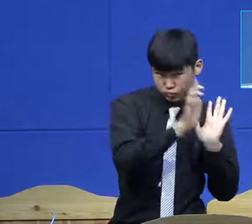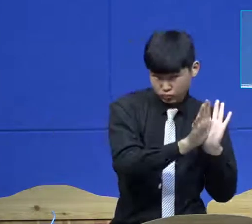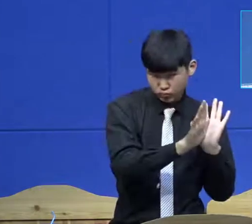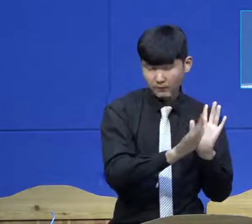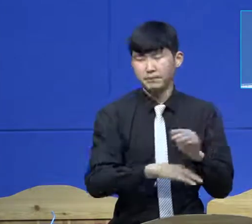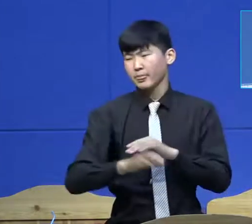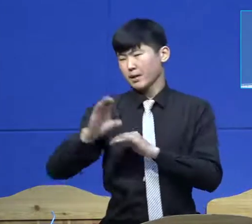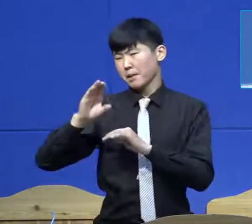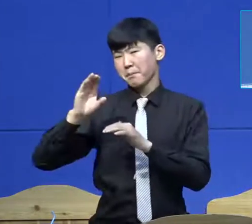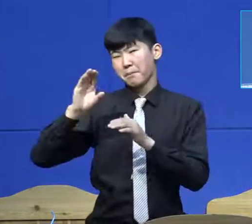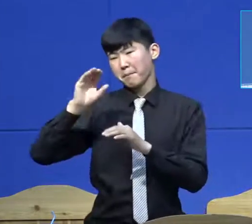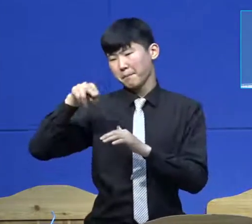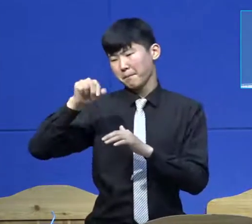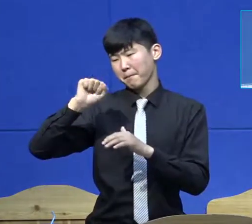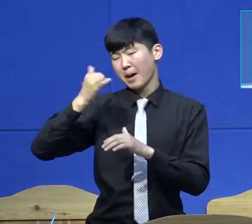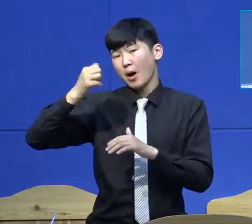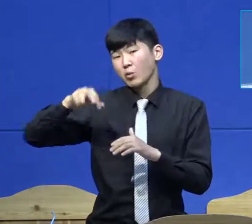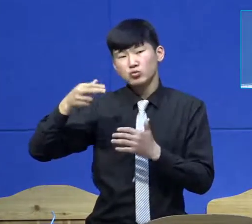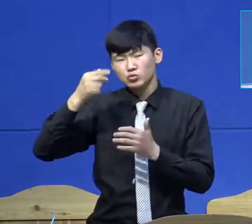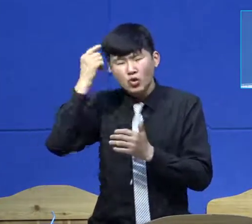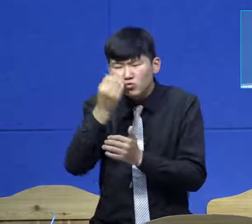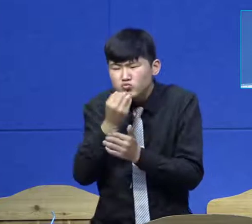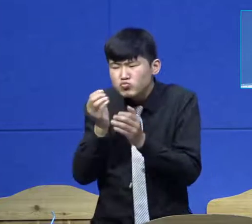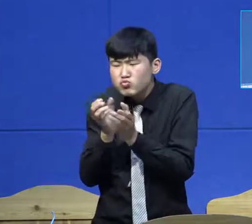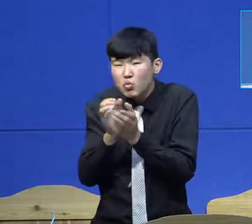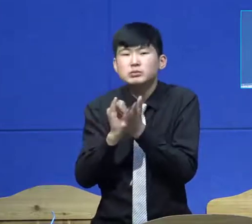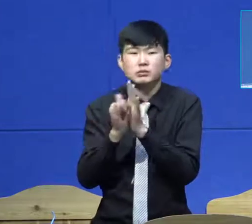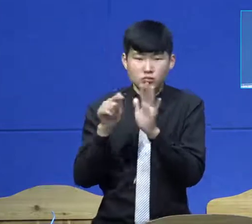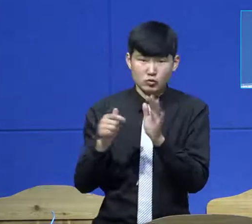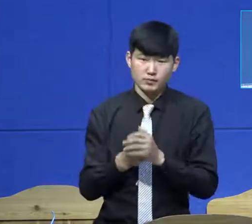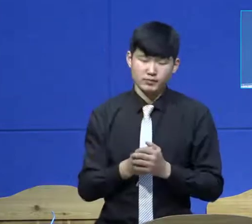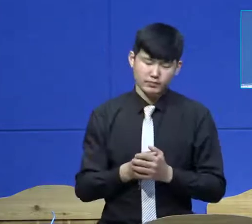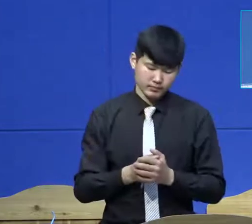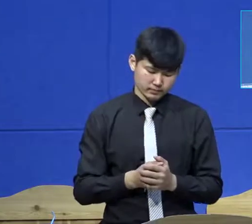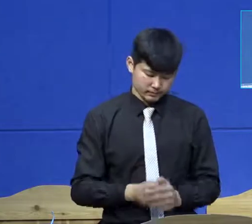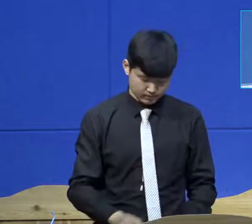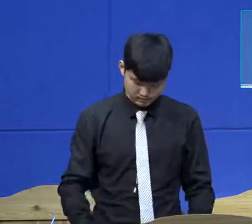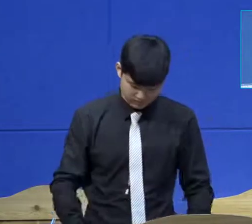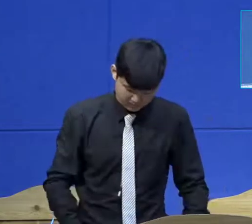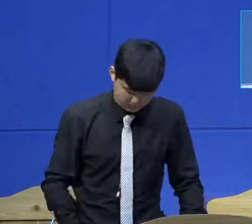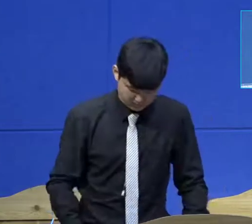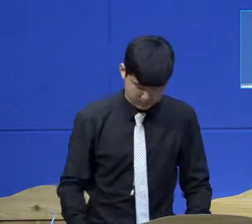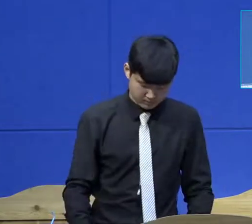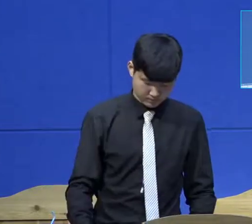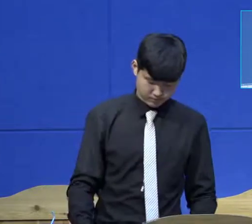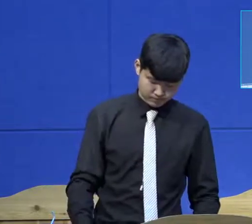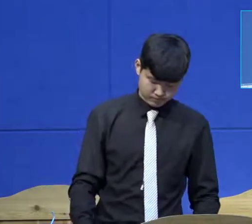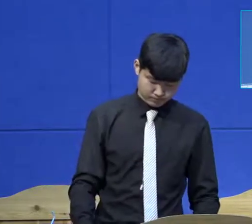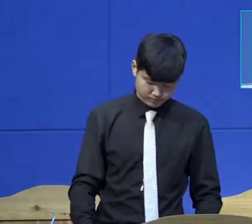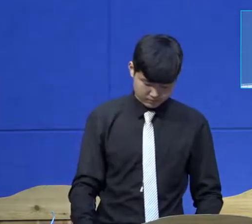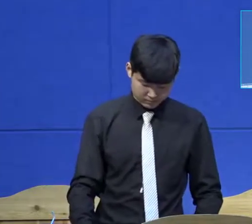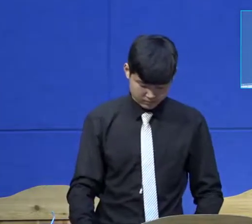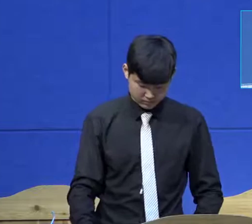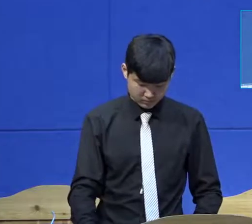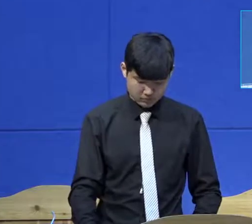Тэгээ Бурхан тэр Саулыг аваад хариу үндэсний элч болгосон шин гэрээний талаас илүүг нь бичүүлж